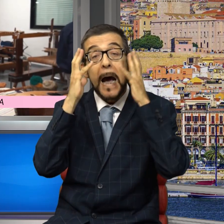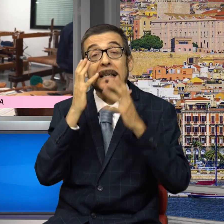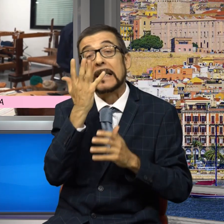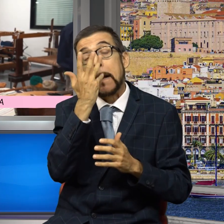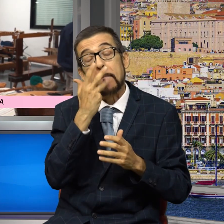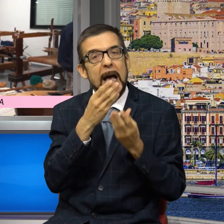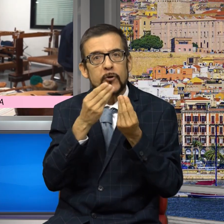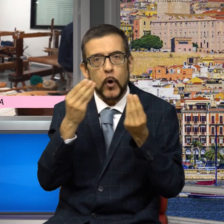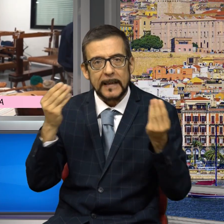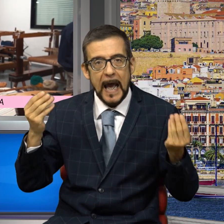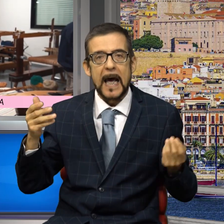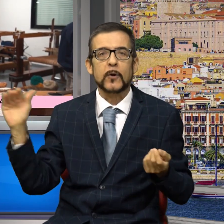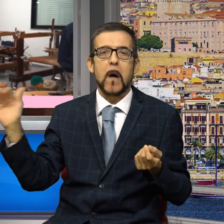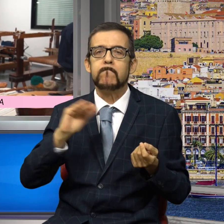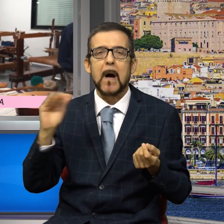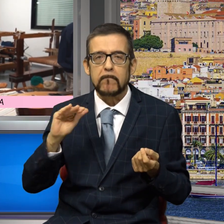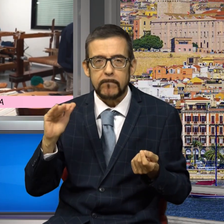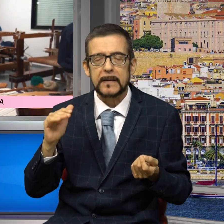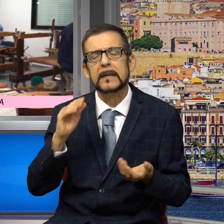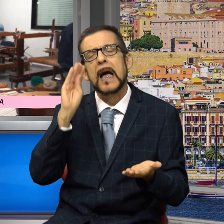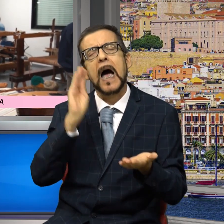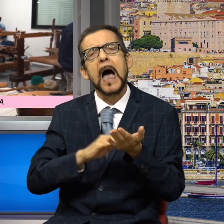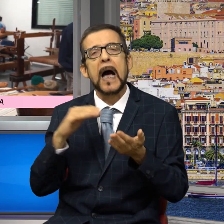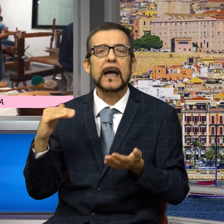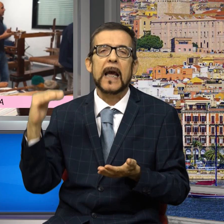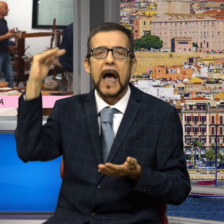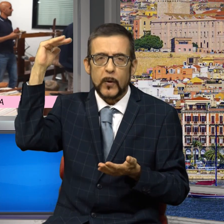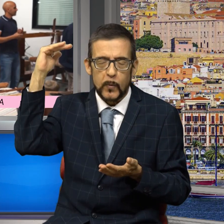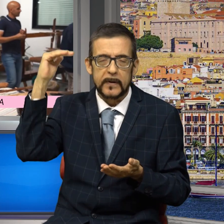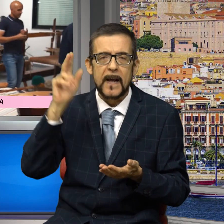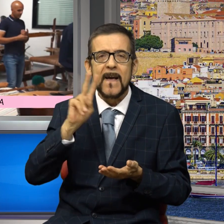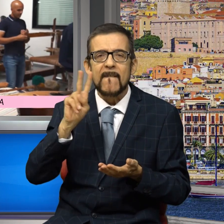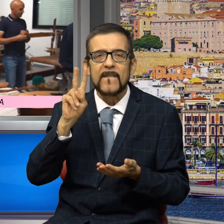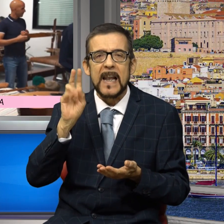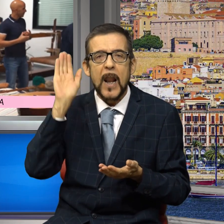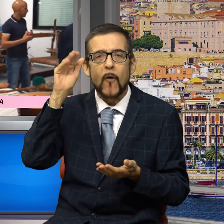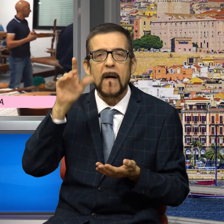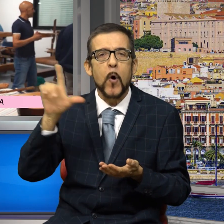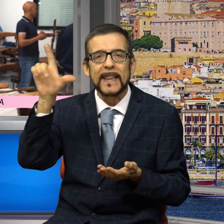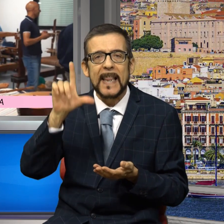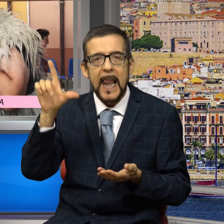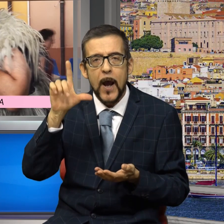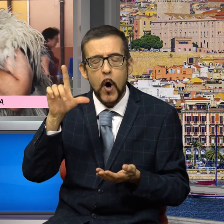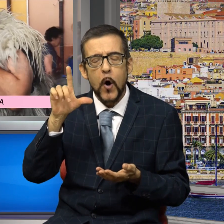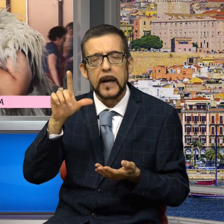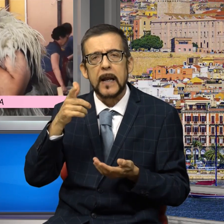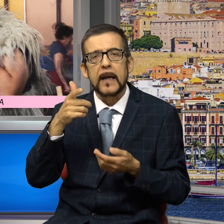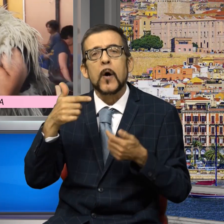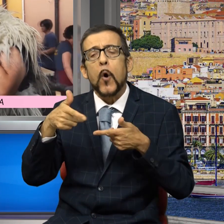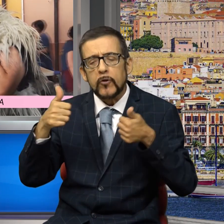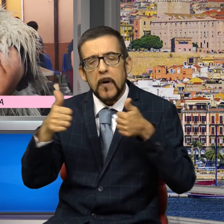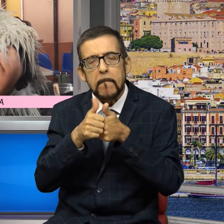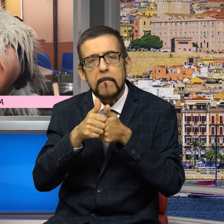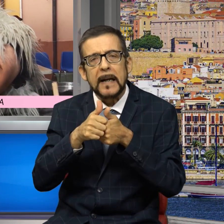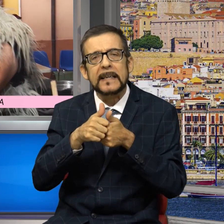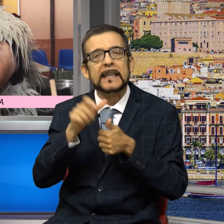piacciono anche agli adulti. Villanova Monteleone, tra l'altro oggi in corrispondenza anche con la partita dell'Italia, che non ha